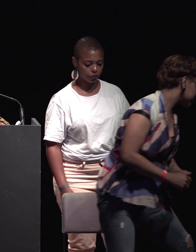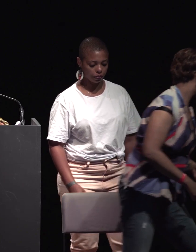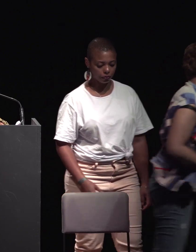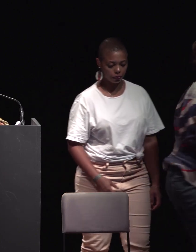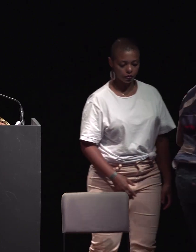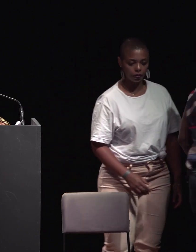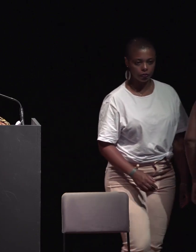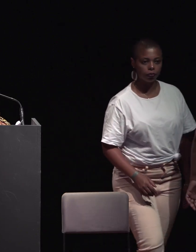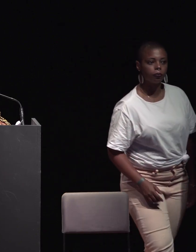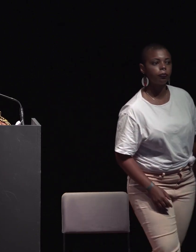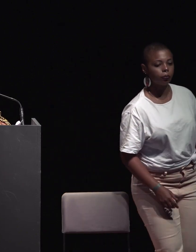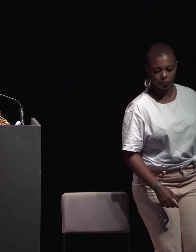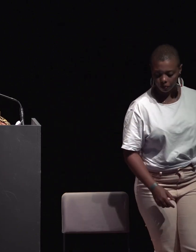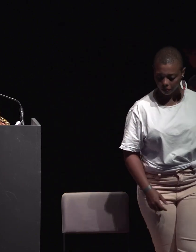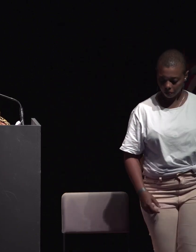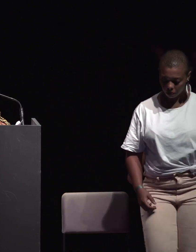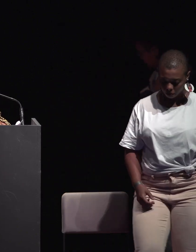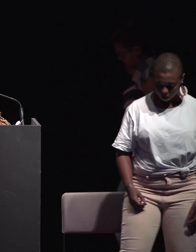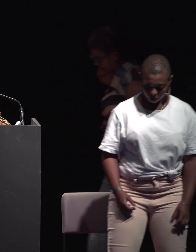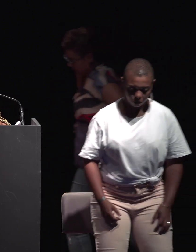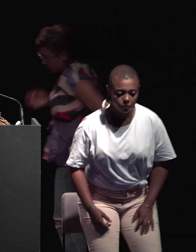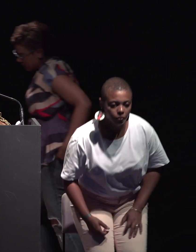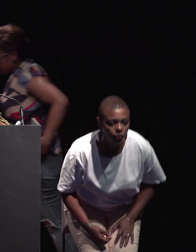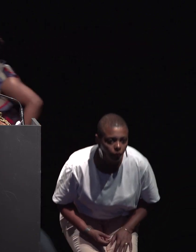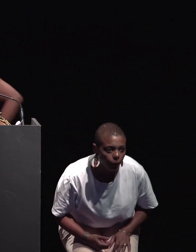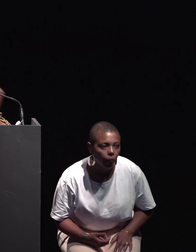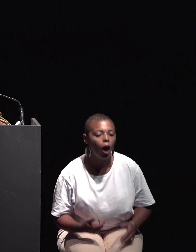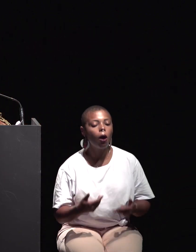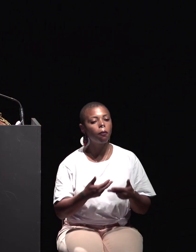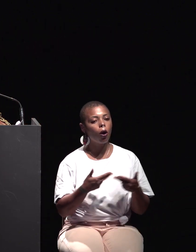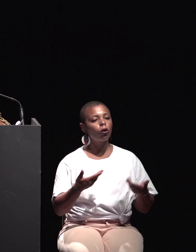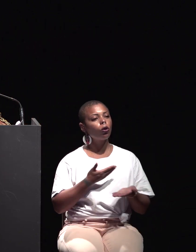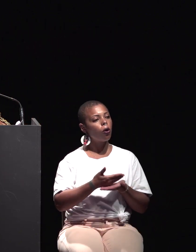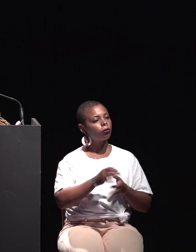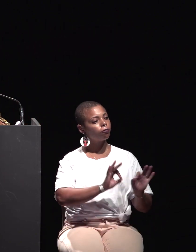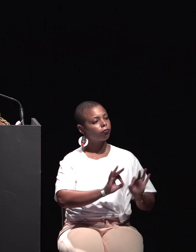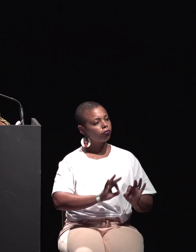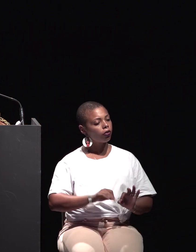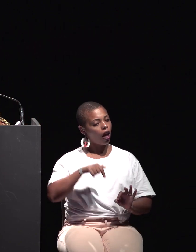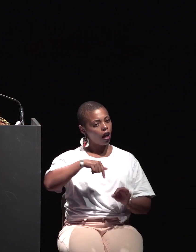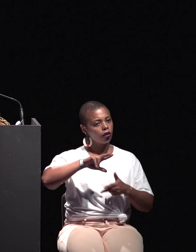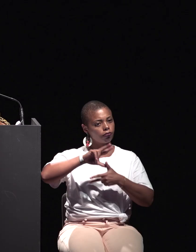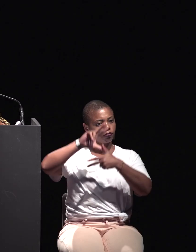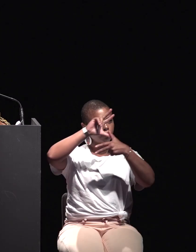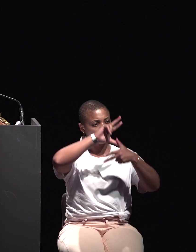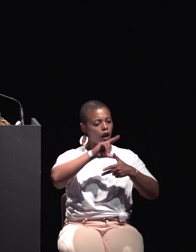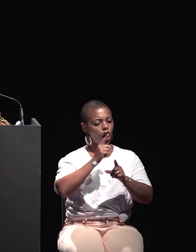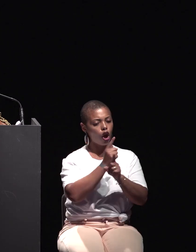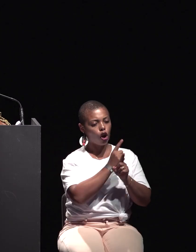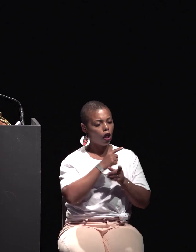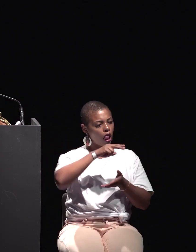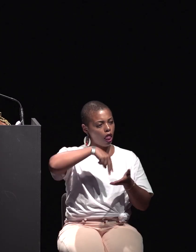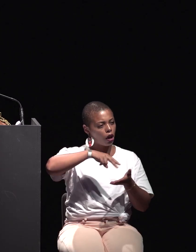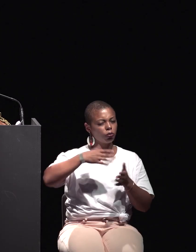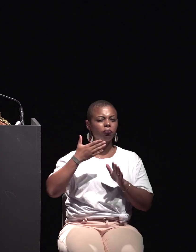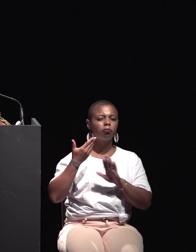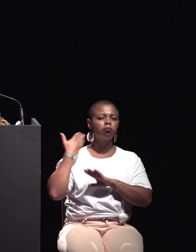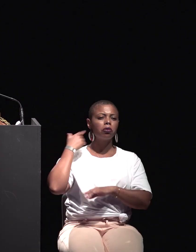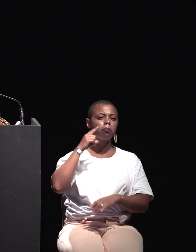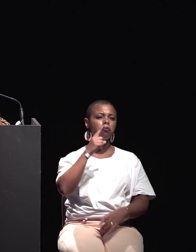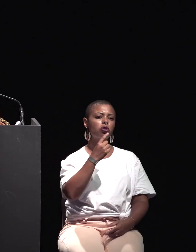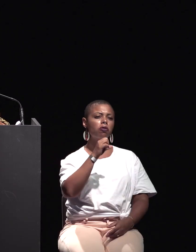aqui na América Latina, em encontros de leitura, de literatura, de bibliotecas, no final dos anos 90,